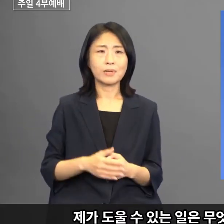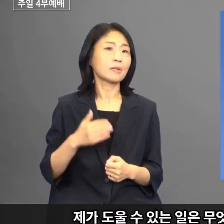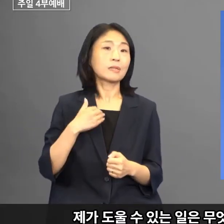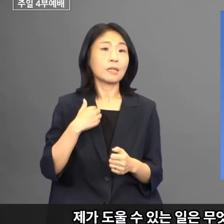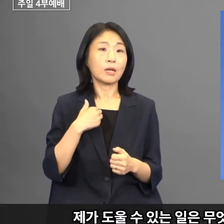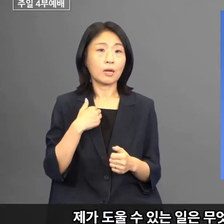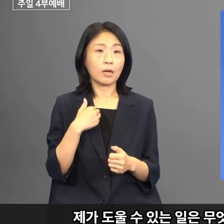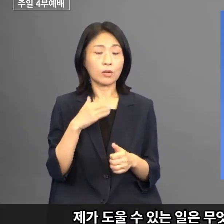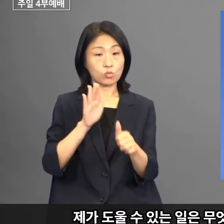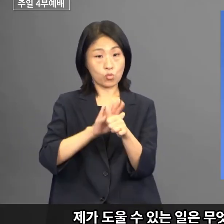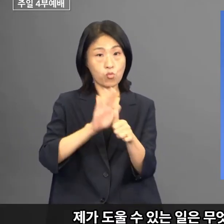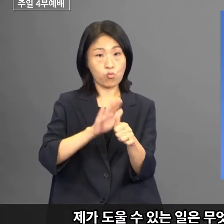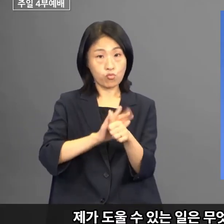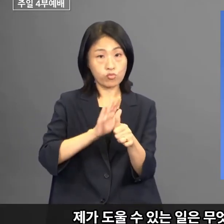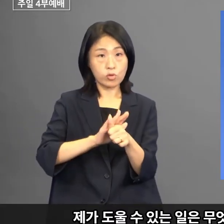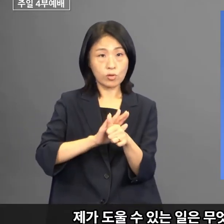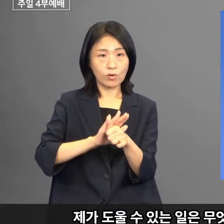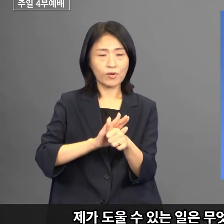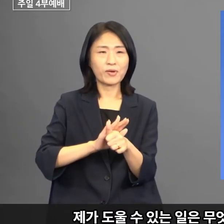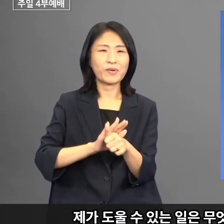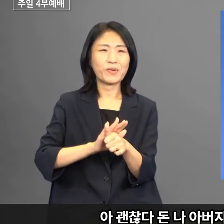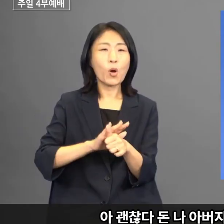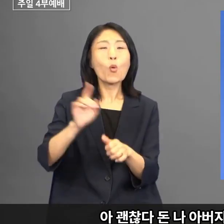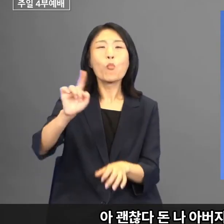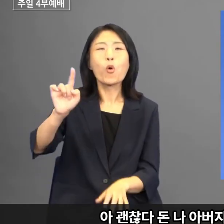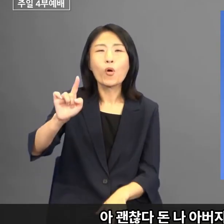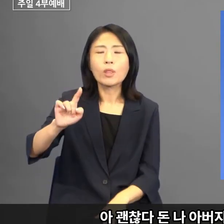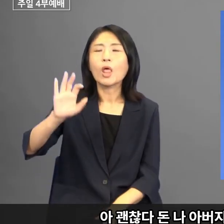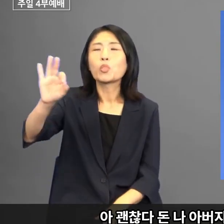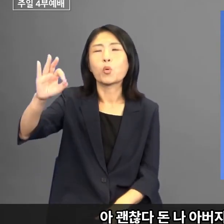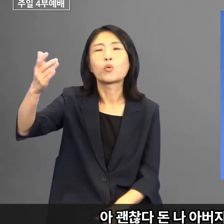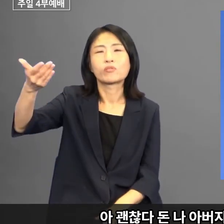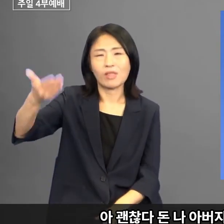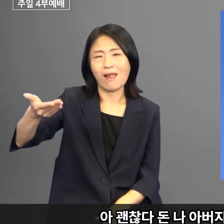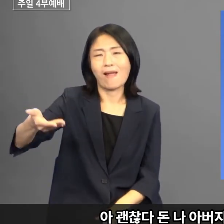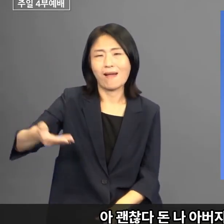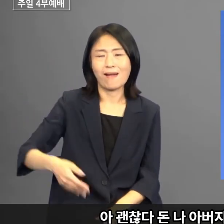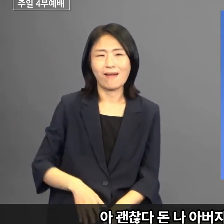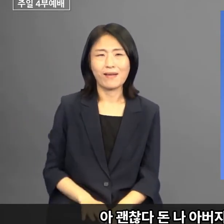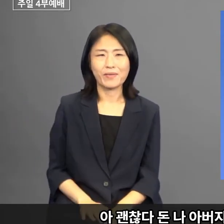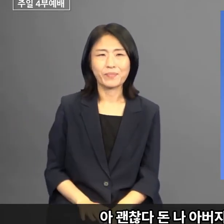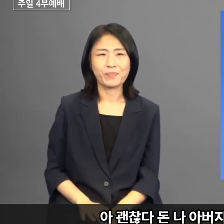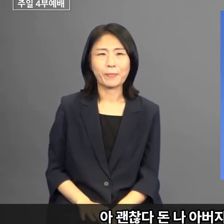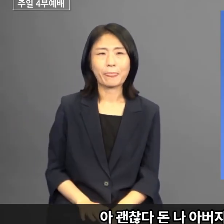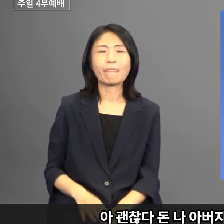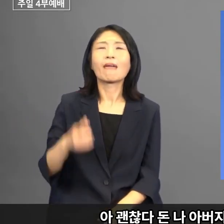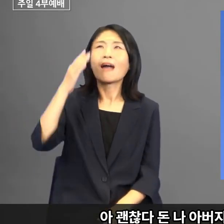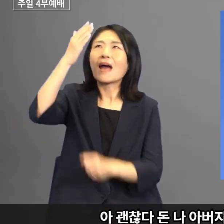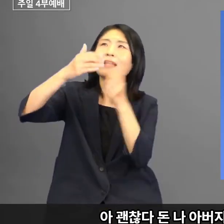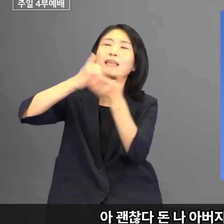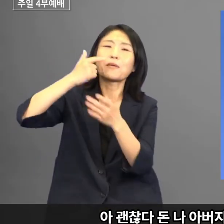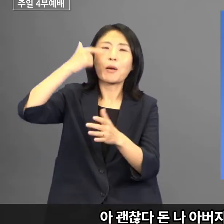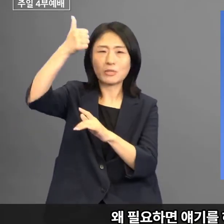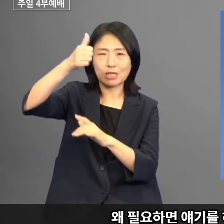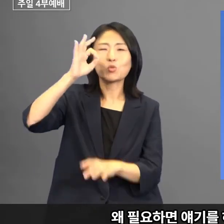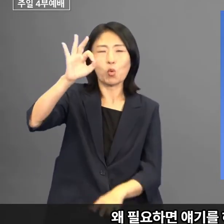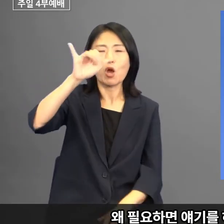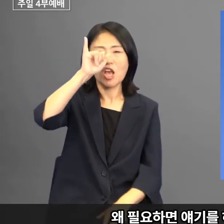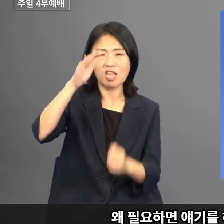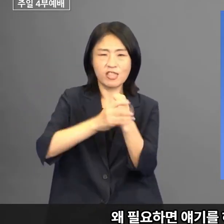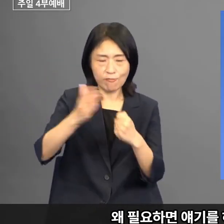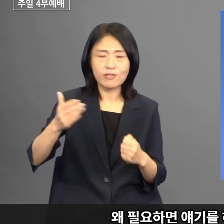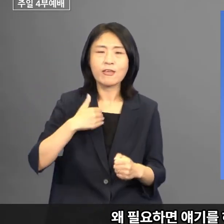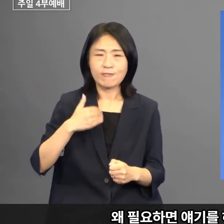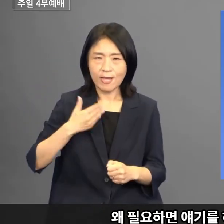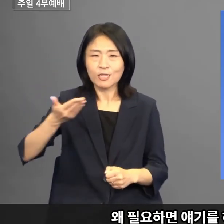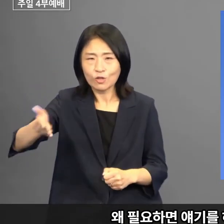일을 무엇이든 얘기를 해달라. 돈 달래요. 아, 괜찮다. 나 아버지한테 돈이 많다. 말을 해라. 필요하면 얘기를